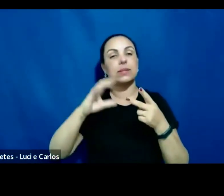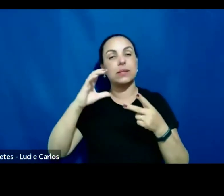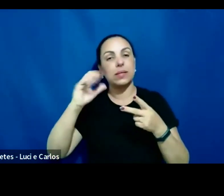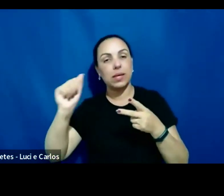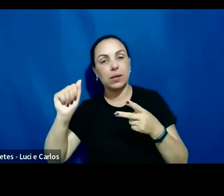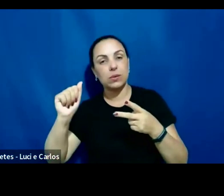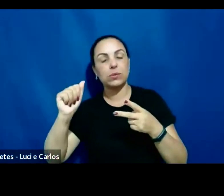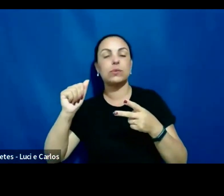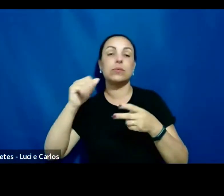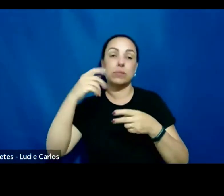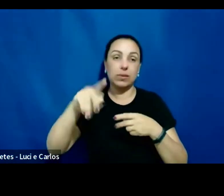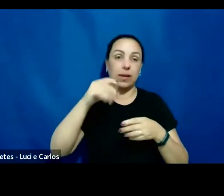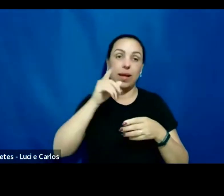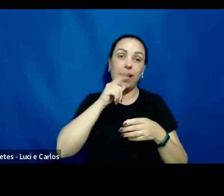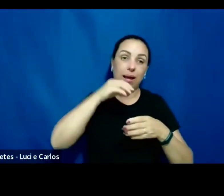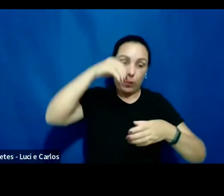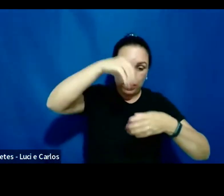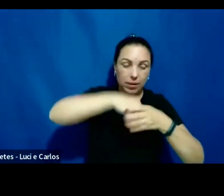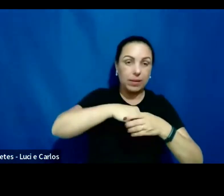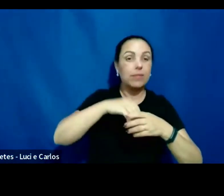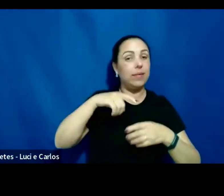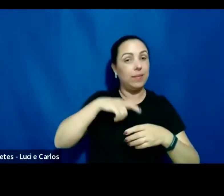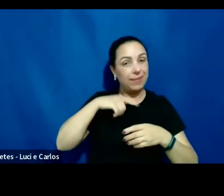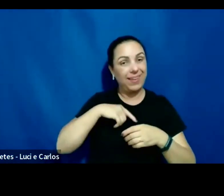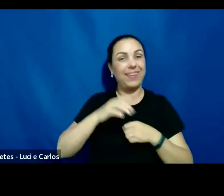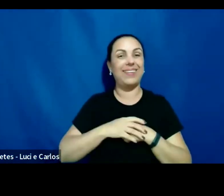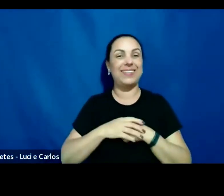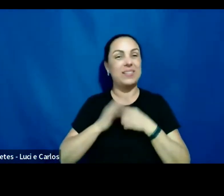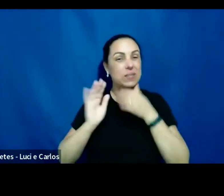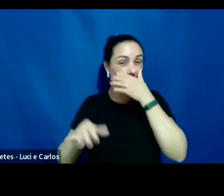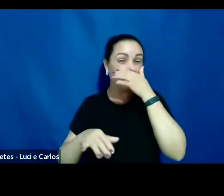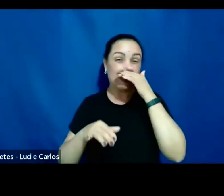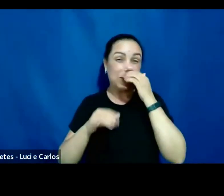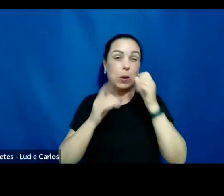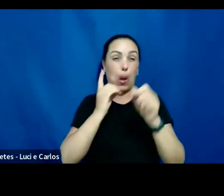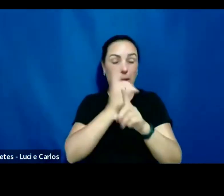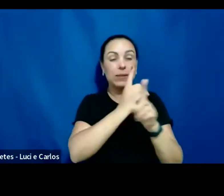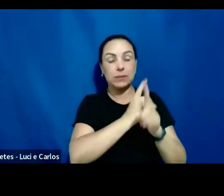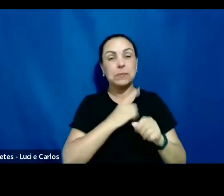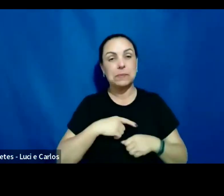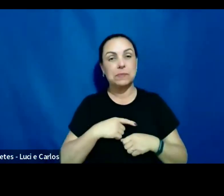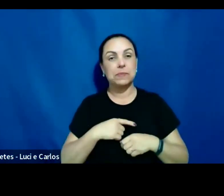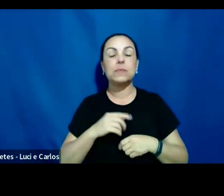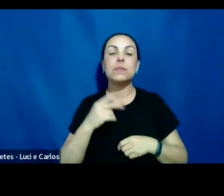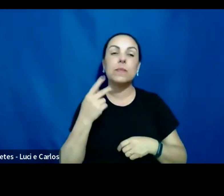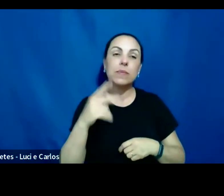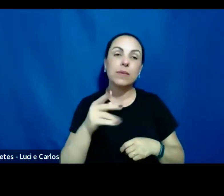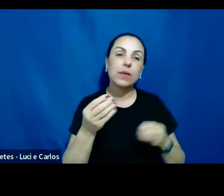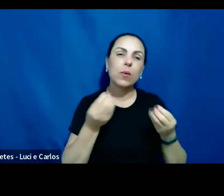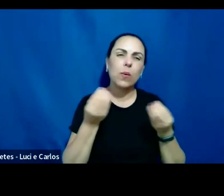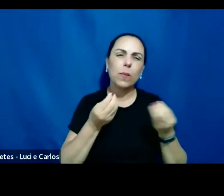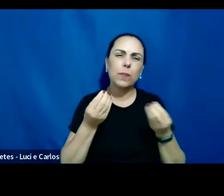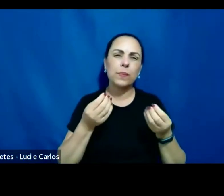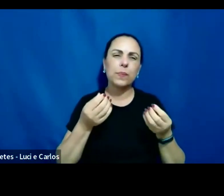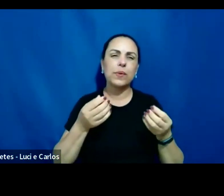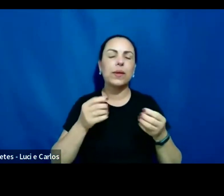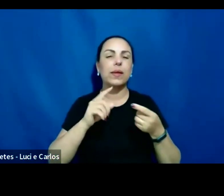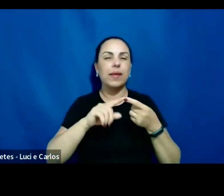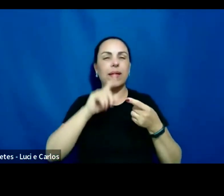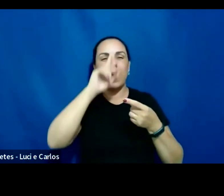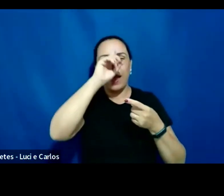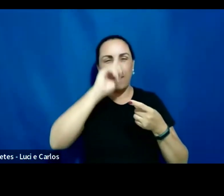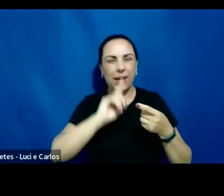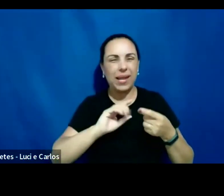Olha só. E fazer uso de ervas na sua alimentação. Não use temperos prontos. Use ervas, cúrcuma,